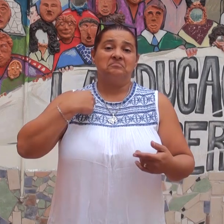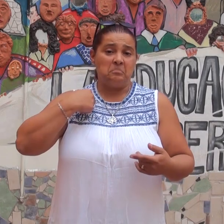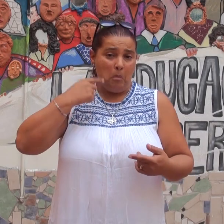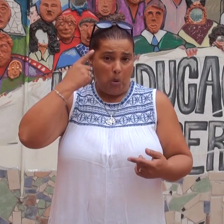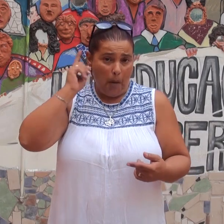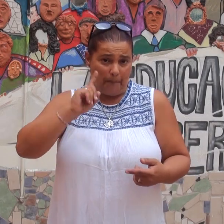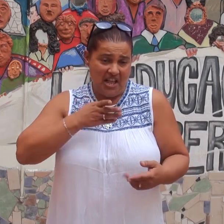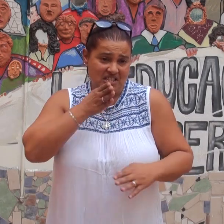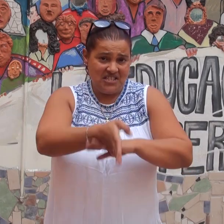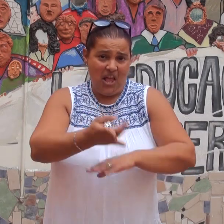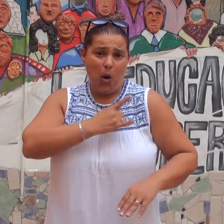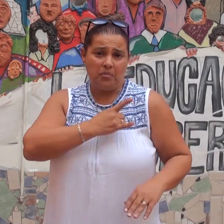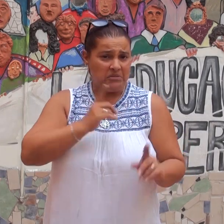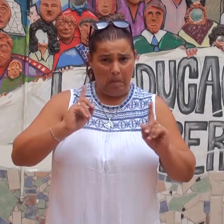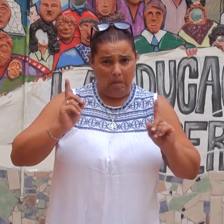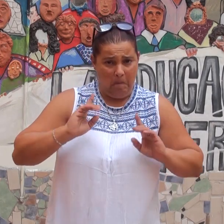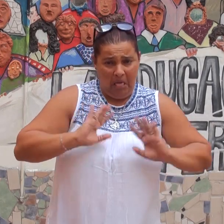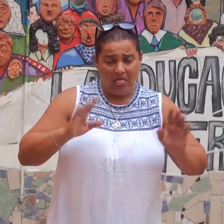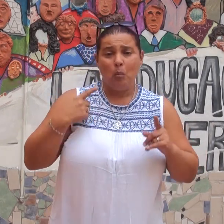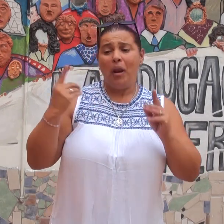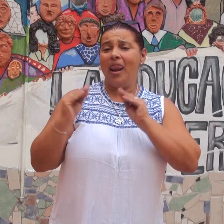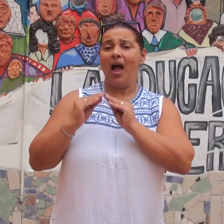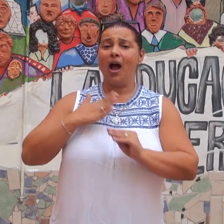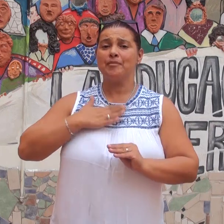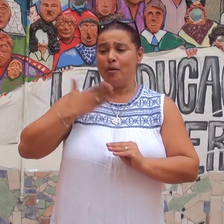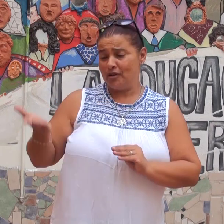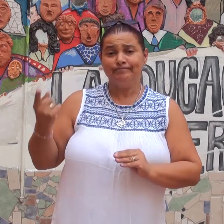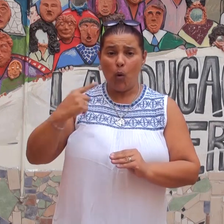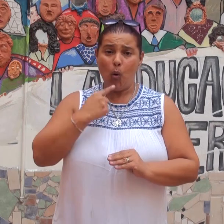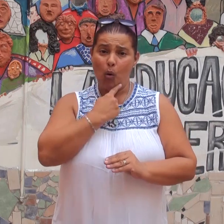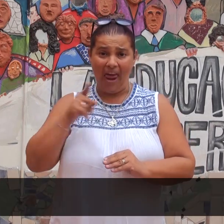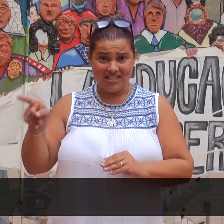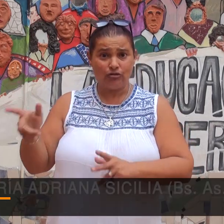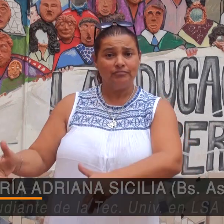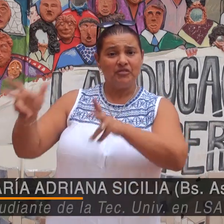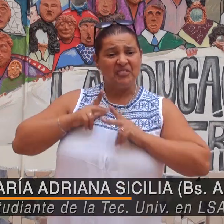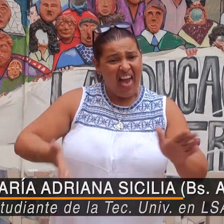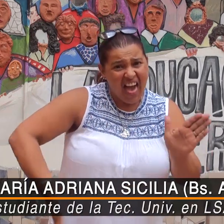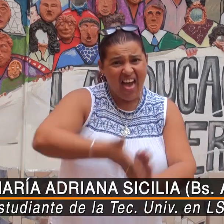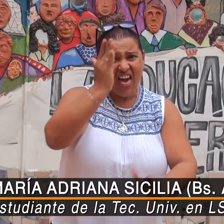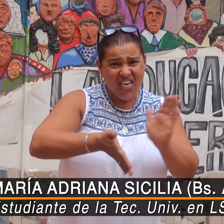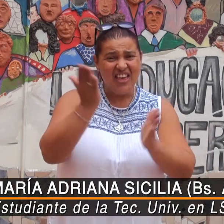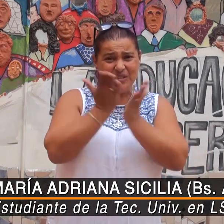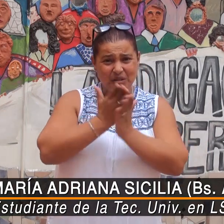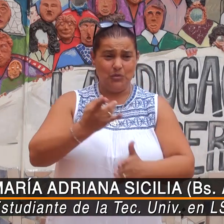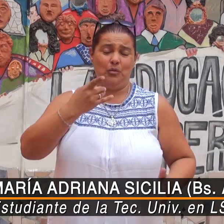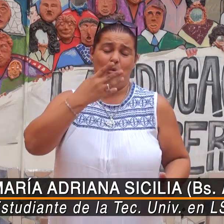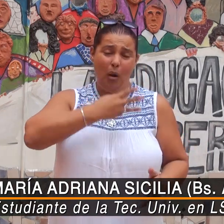yo no pensé en ingresar a la universidad. Un amigo mío, Juan Drueta, me dijo, anda a estudiar a la UNER.